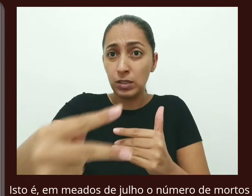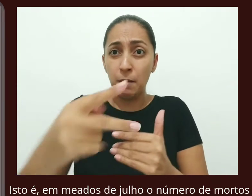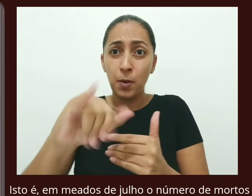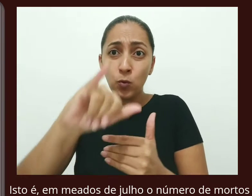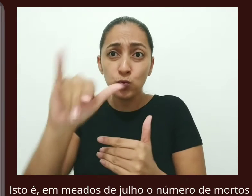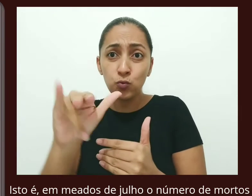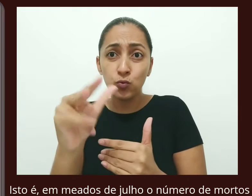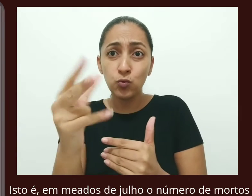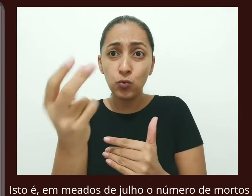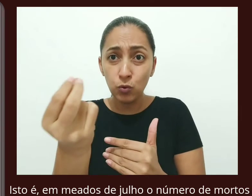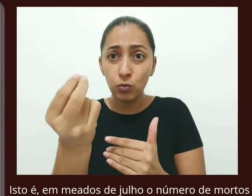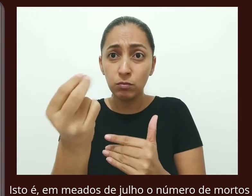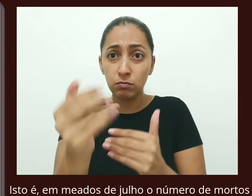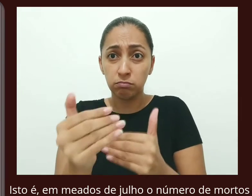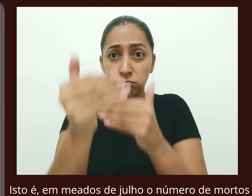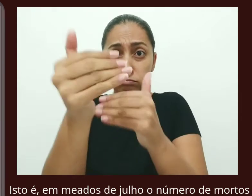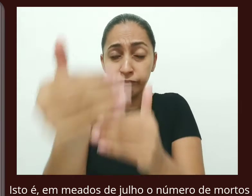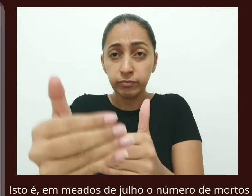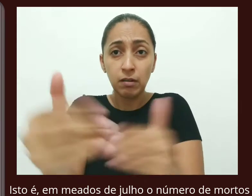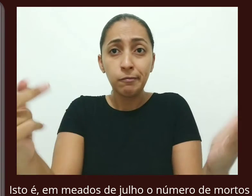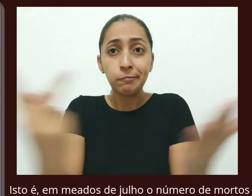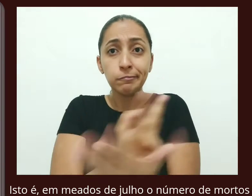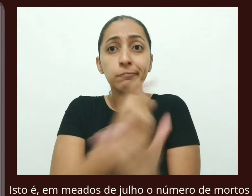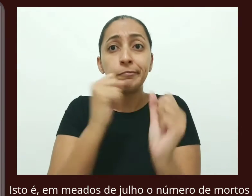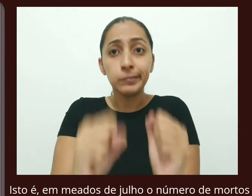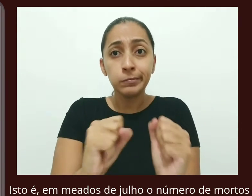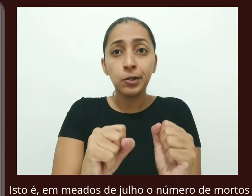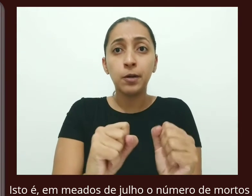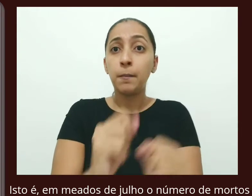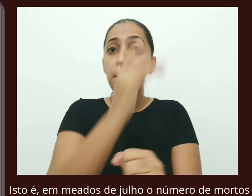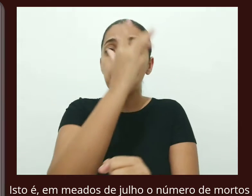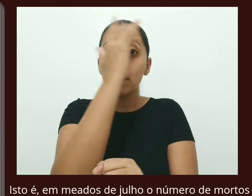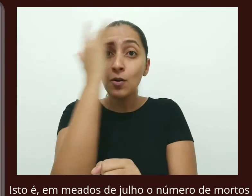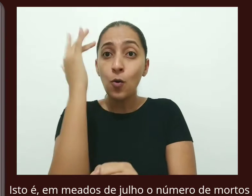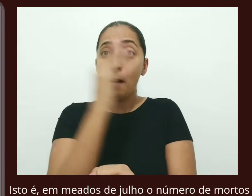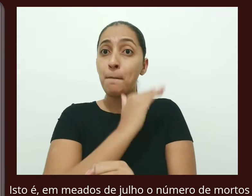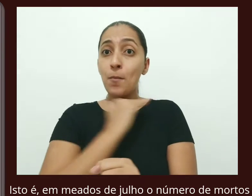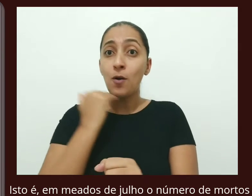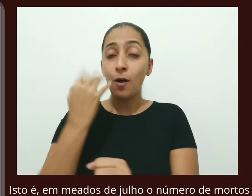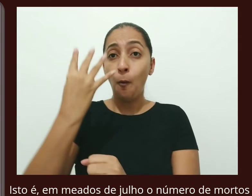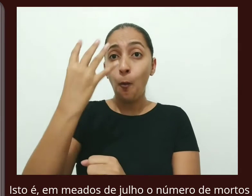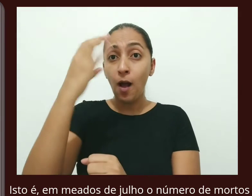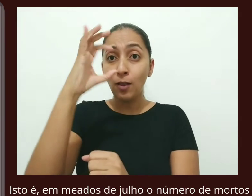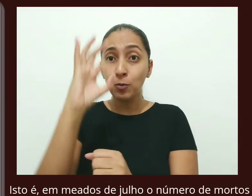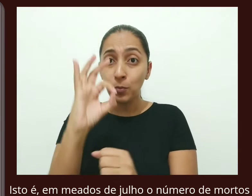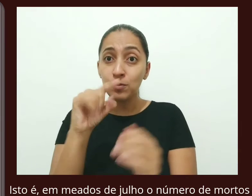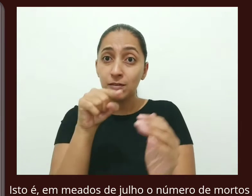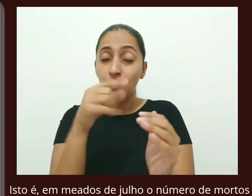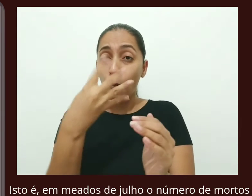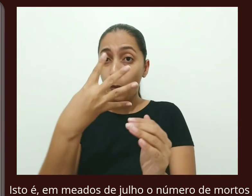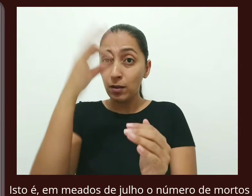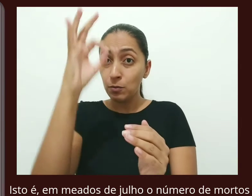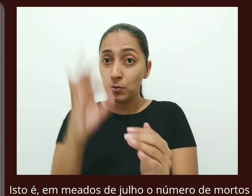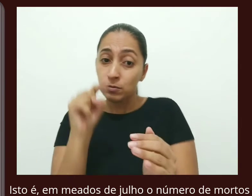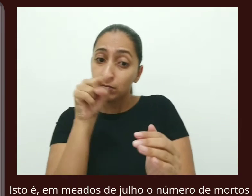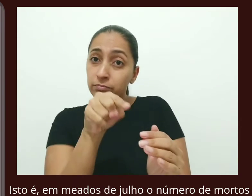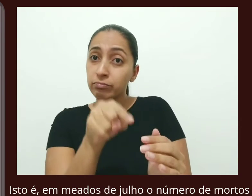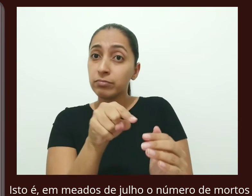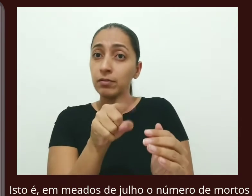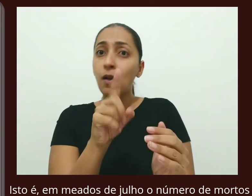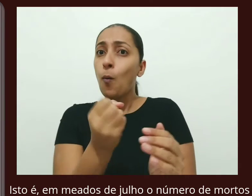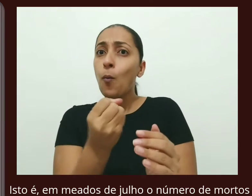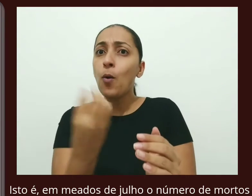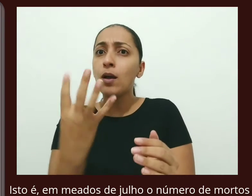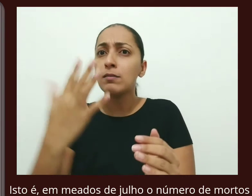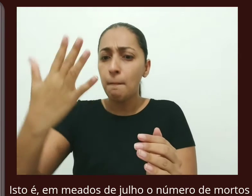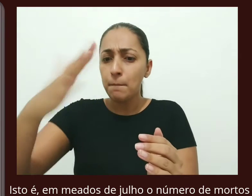em algumas semanas, podem falecer. Mais ou menos em meados de julho, o número de mortos pode chegar a